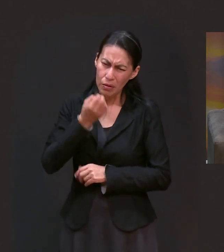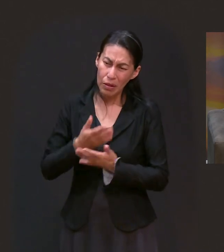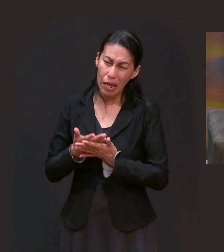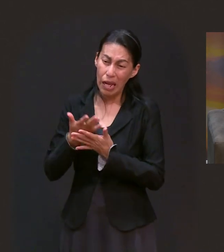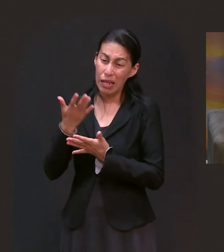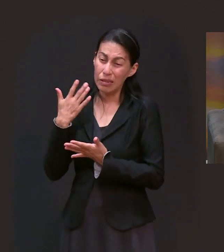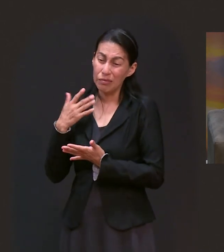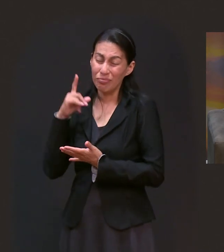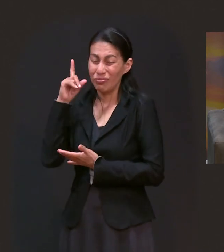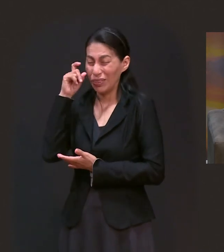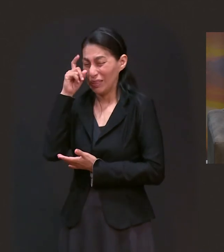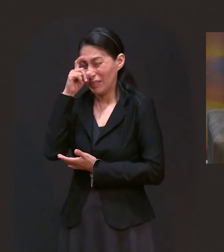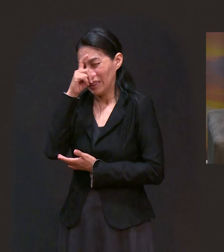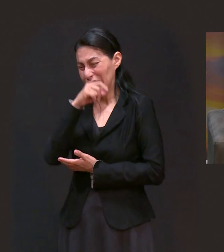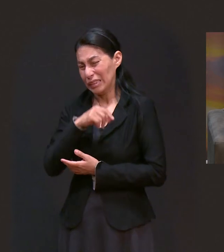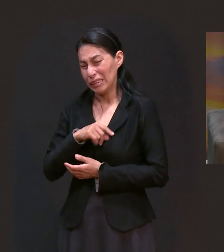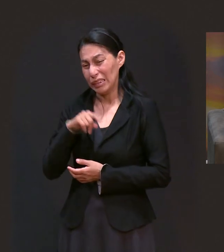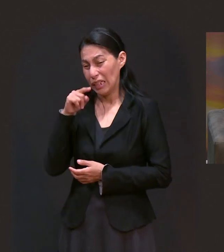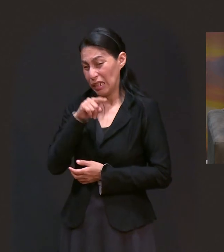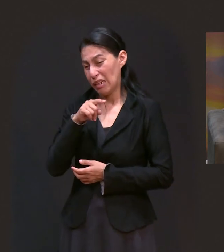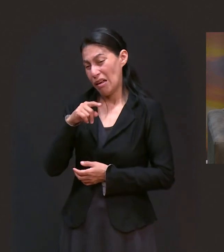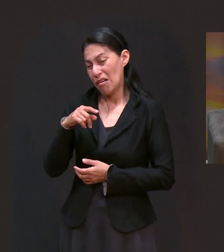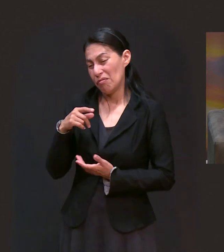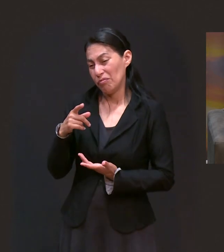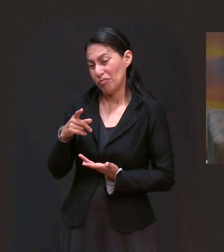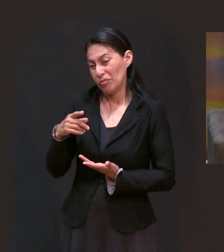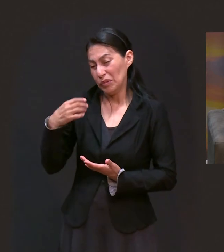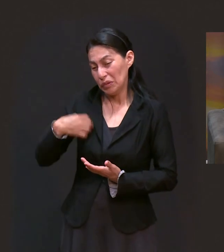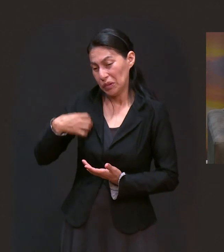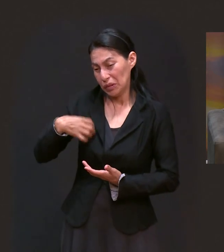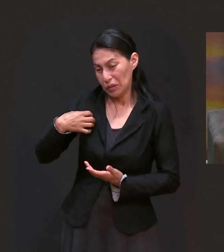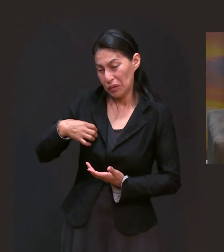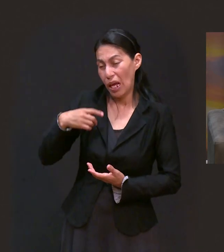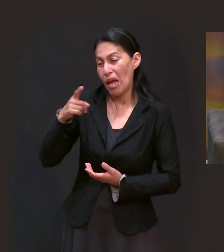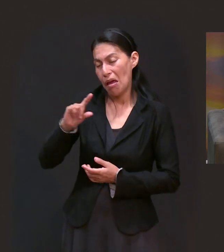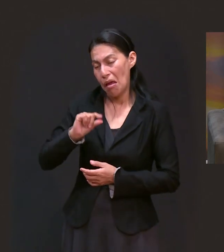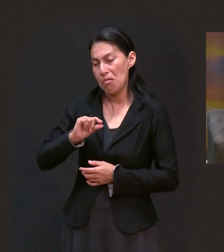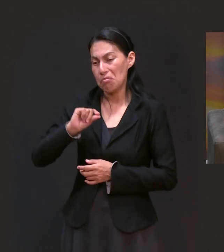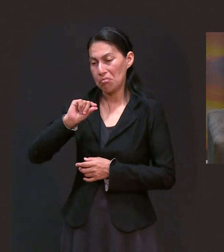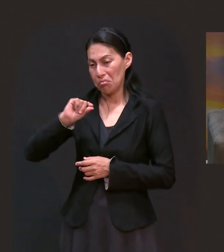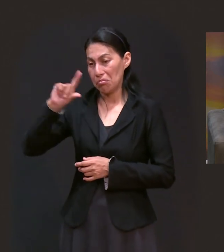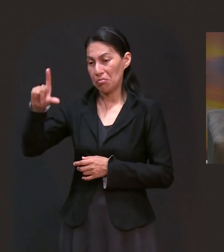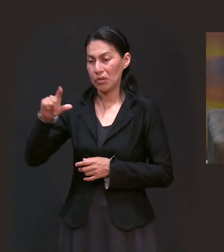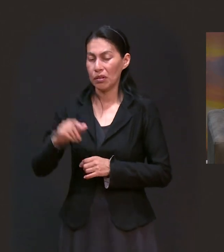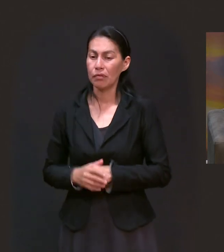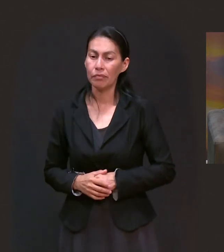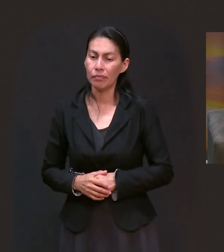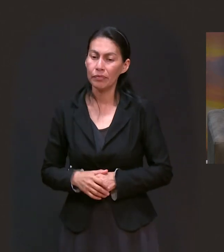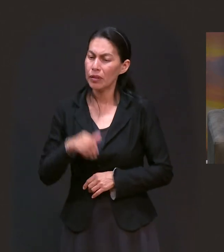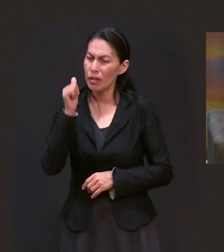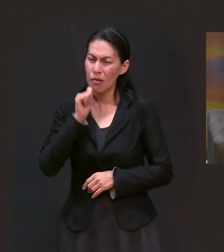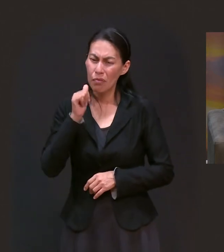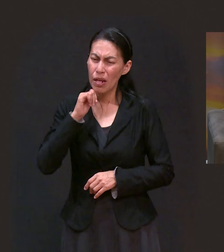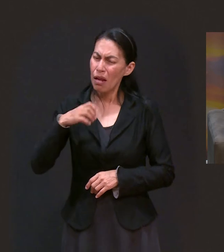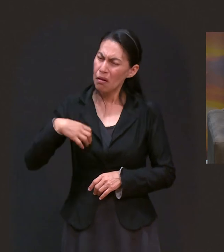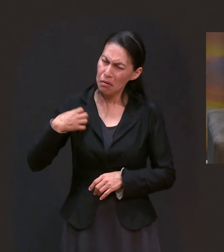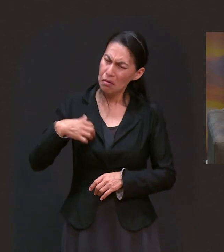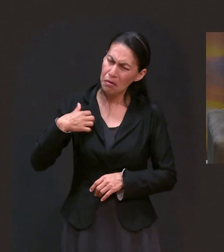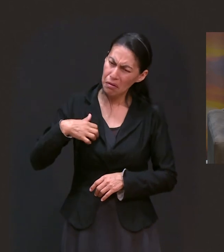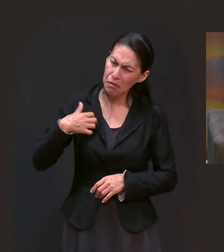se veía así para mí eso sería como muy negro porque ella se proyectaba en argentina ella quería ser su especialidad